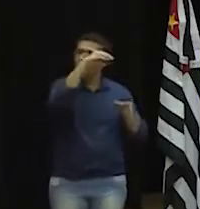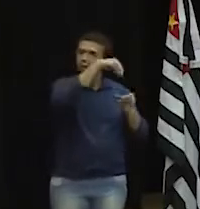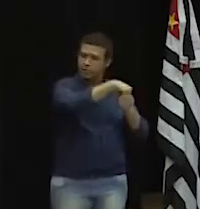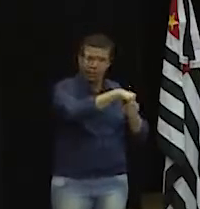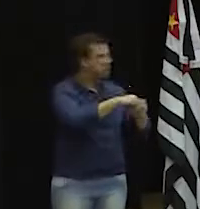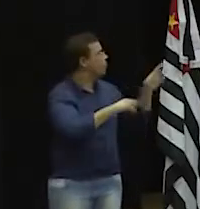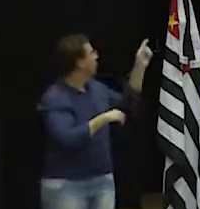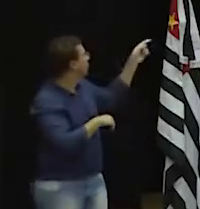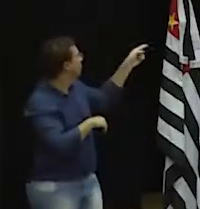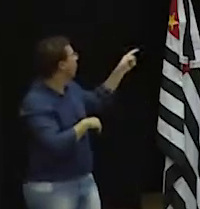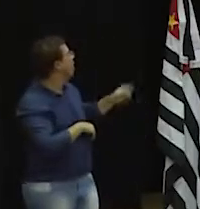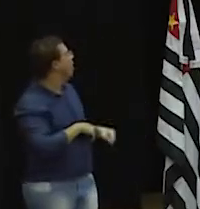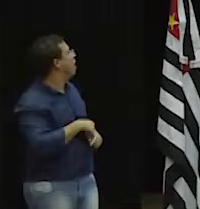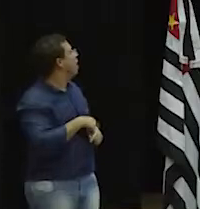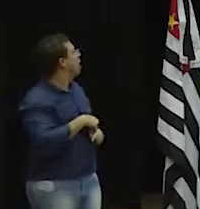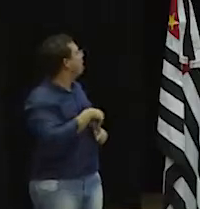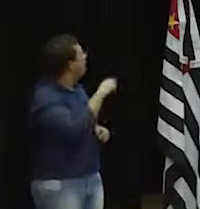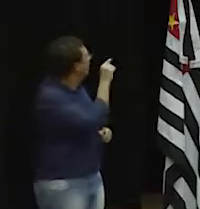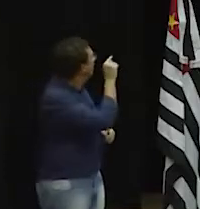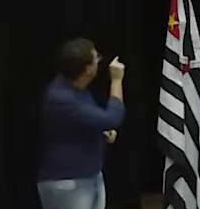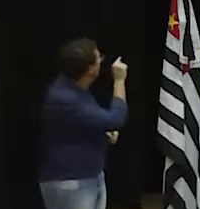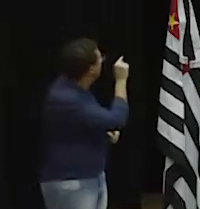Eram também 2 histórias,